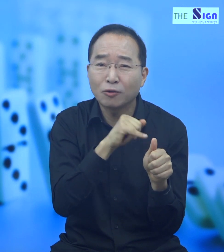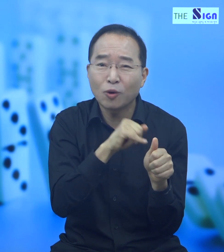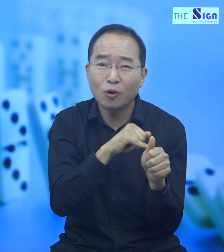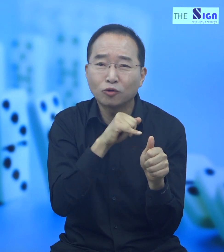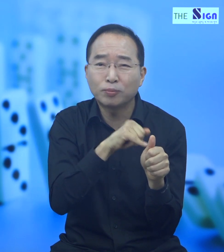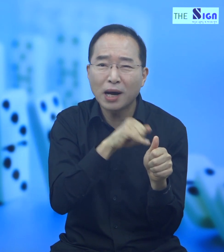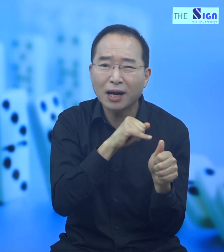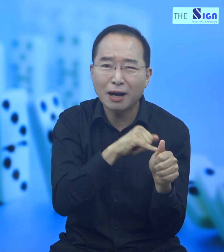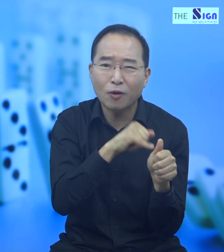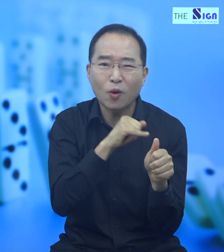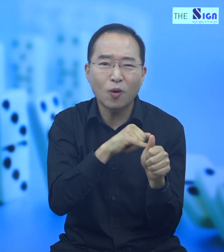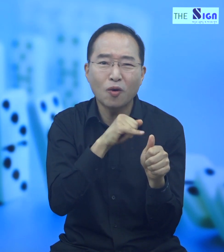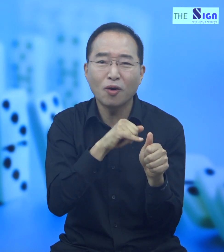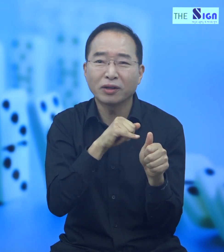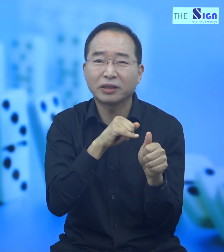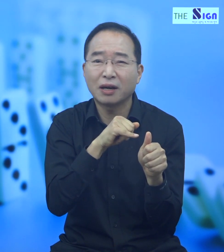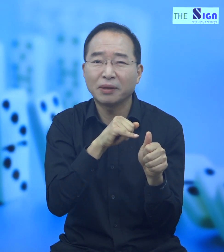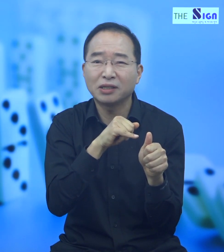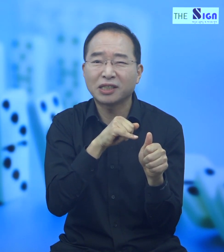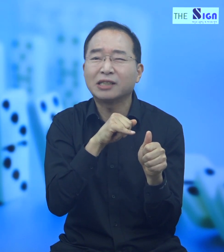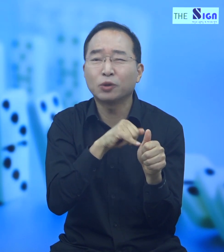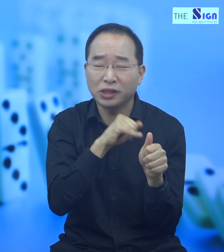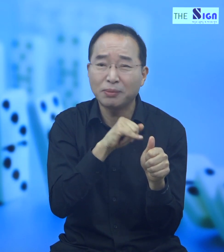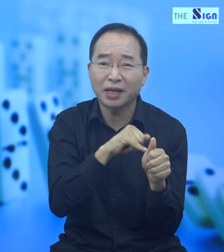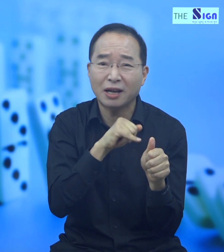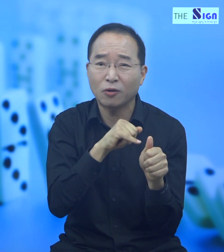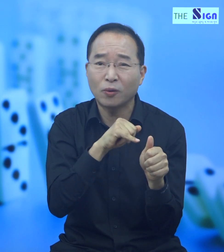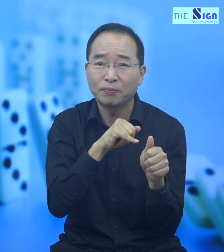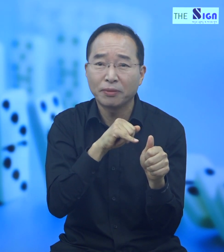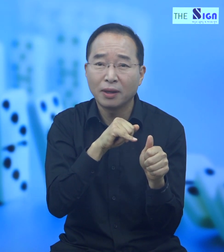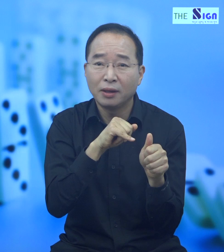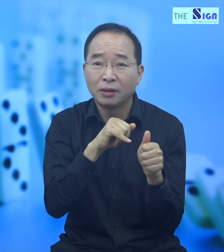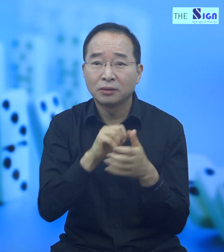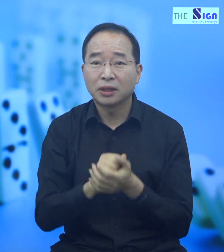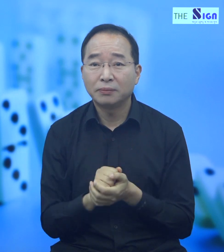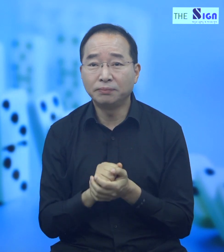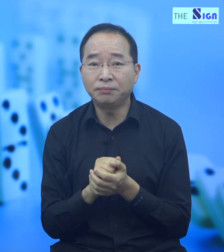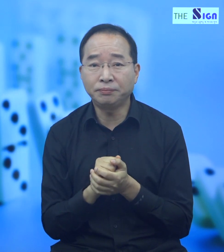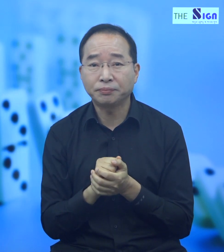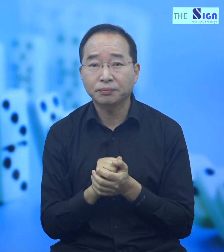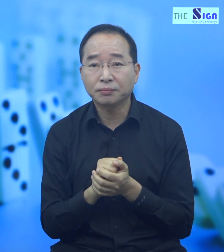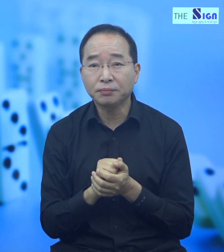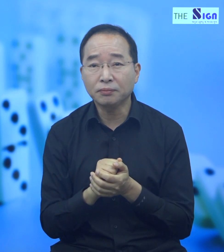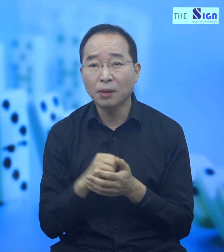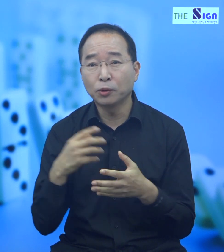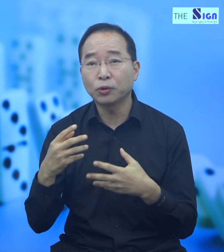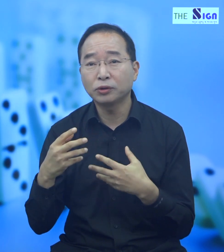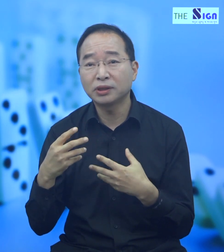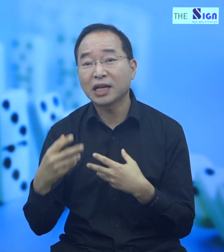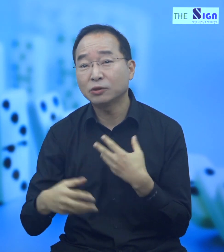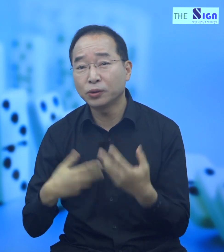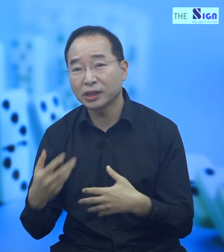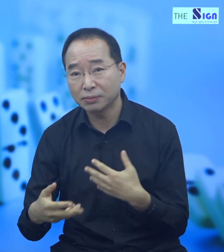하고 구박하고 그 다음에 이제 잔소리 심하게 하고 그냥 보통은 이제 잔소리가